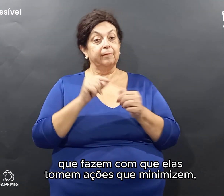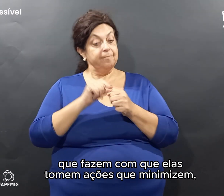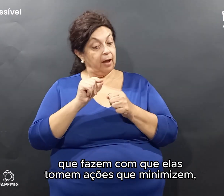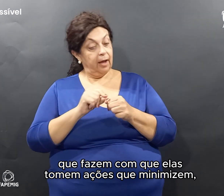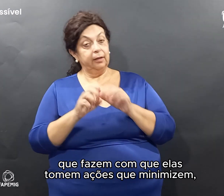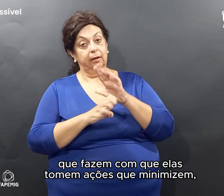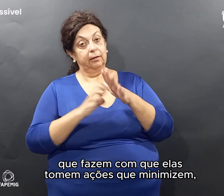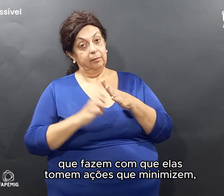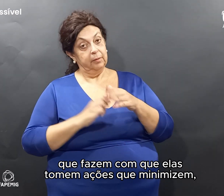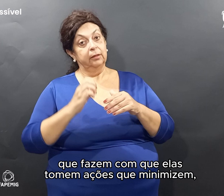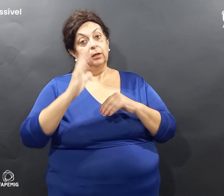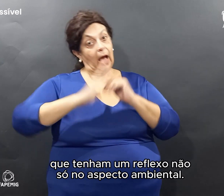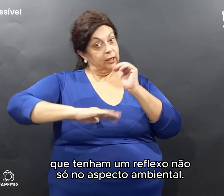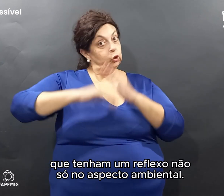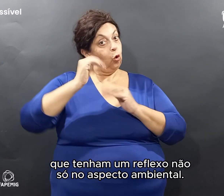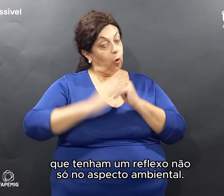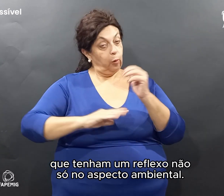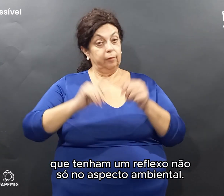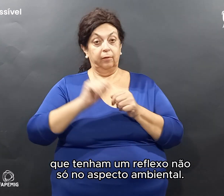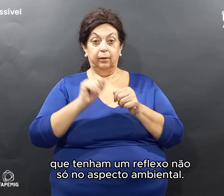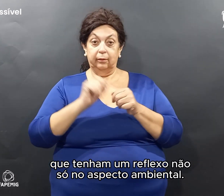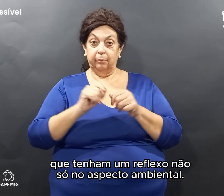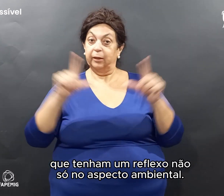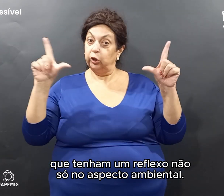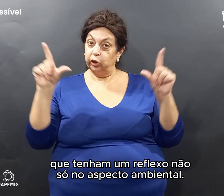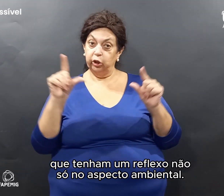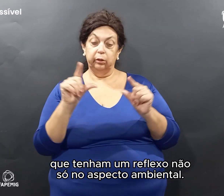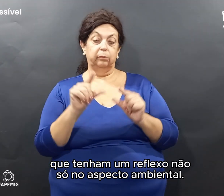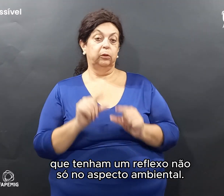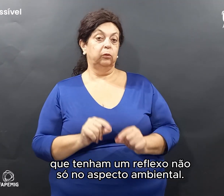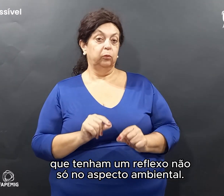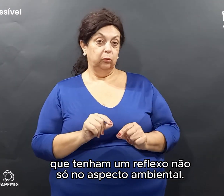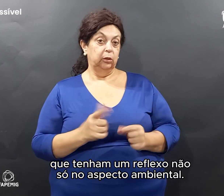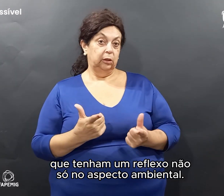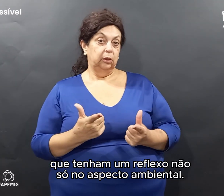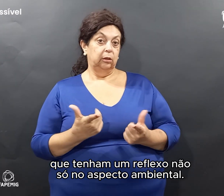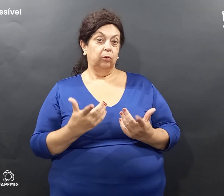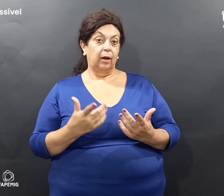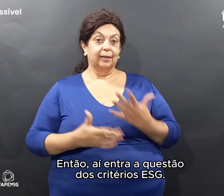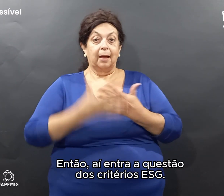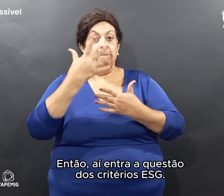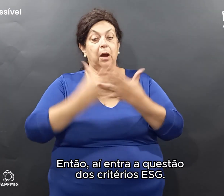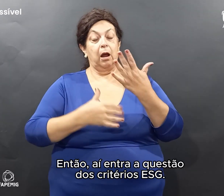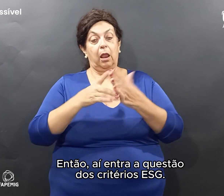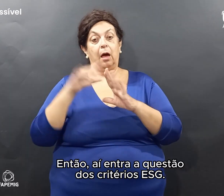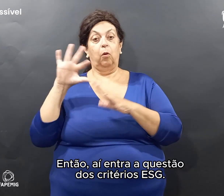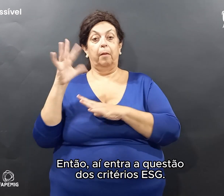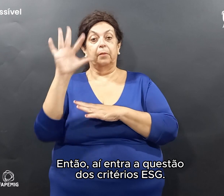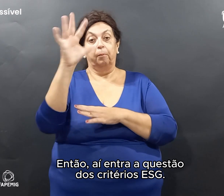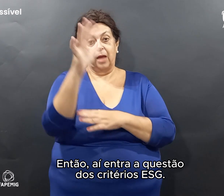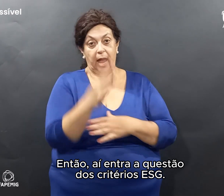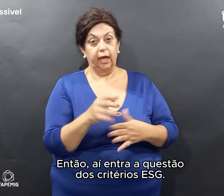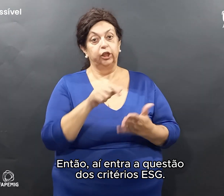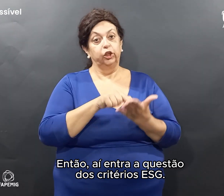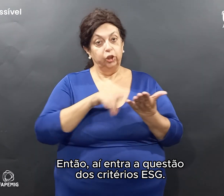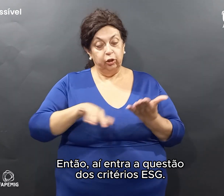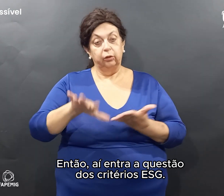que minimize, que tenha um reflexo aí, não só no aspecto ambiental. Então, aí entra a questão dos